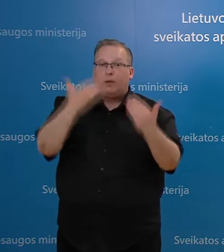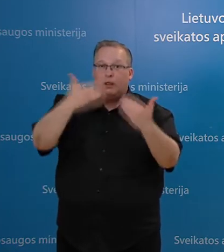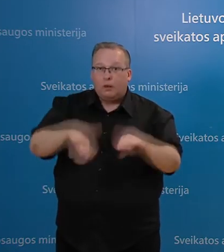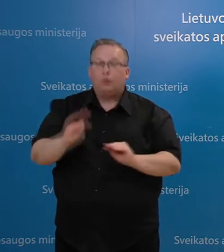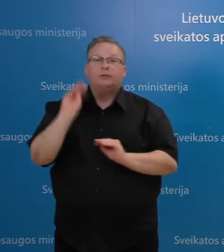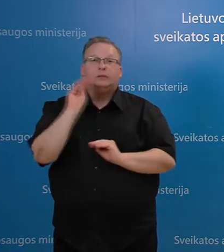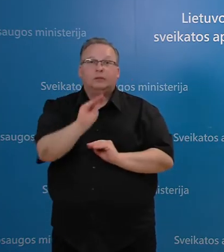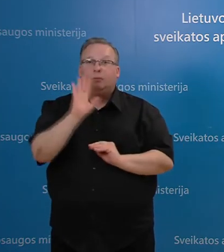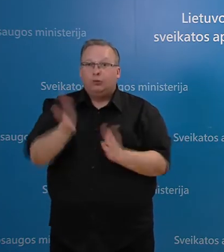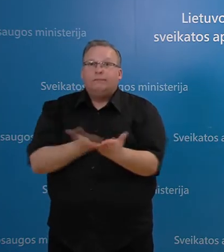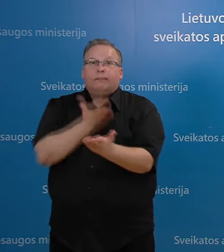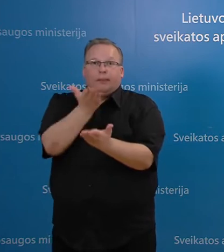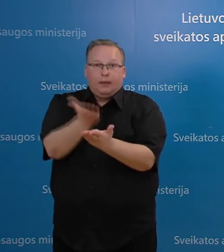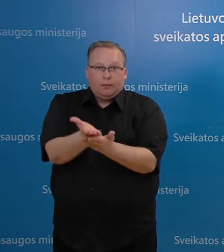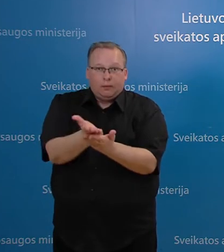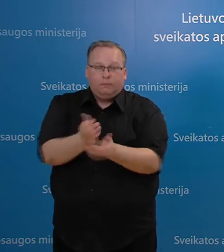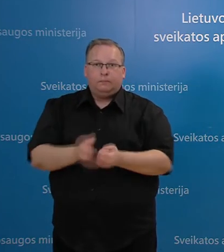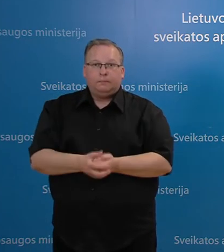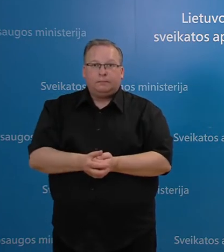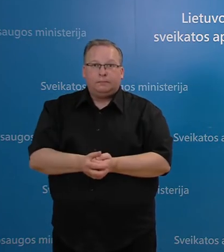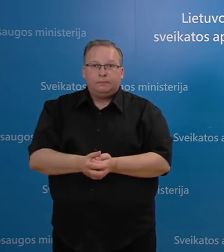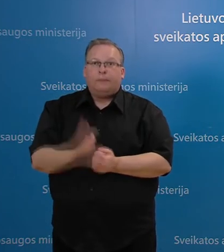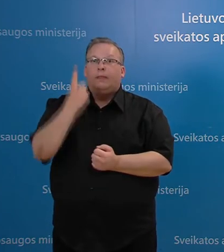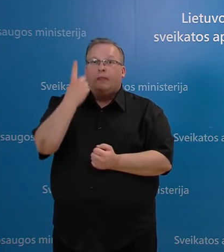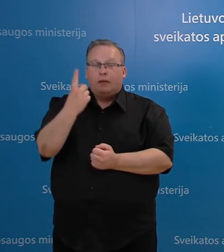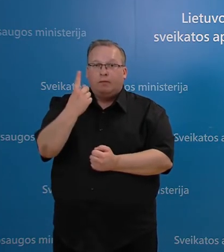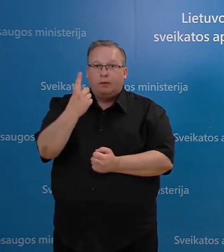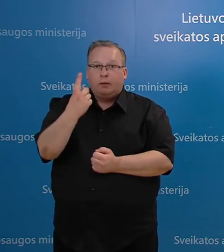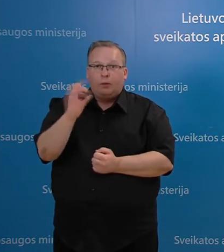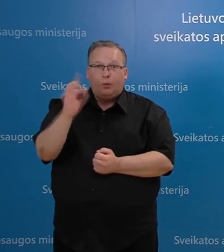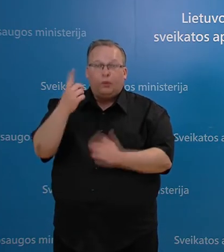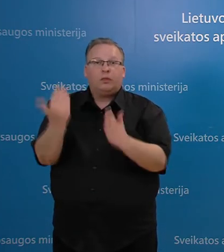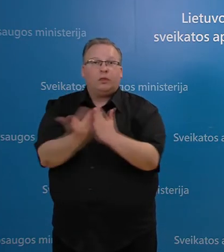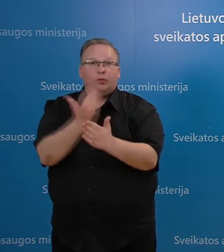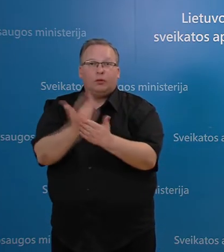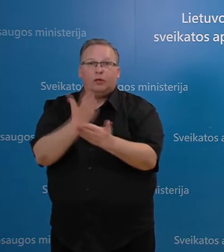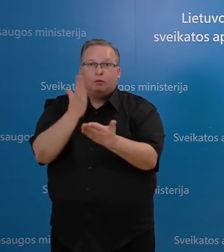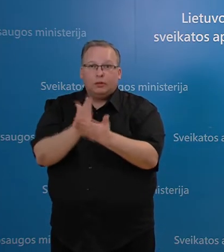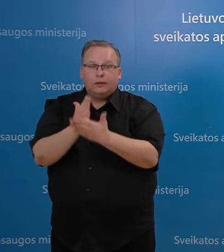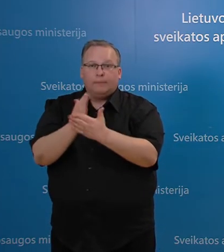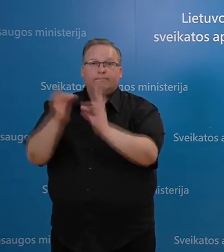bus teikiami. Dar viena naujiena yra susijusi